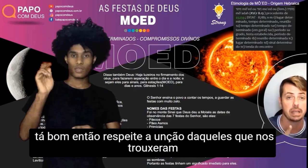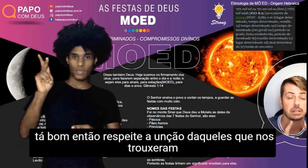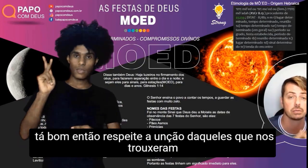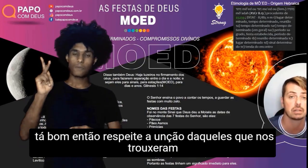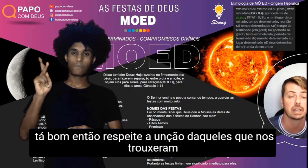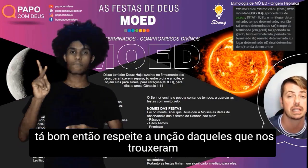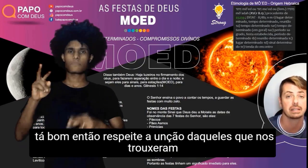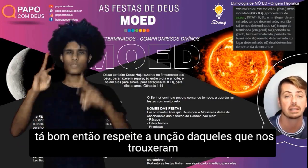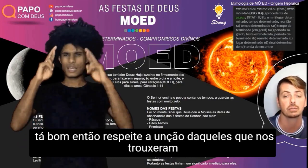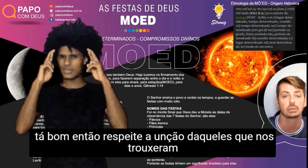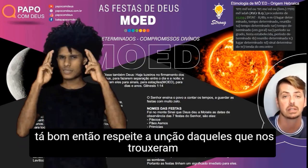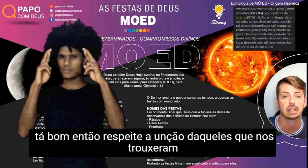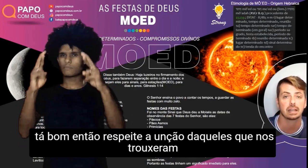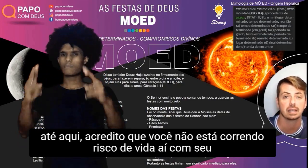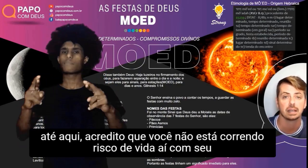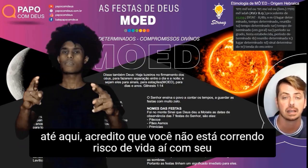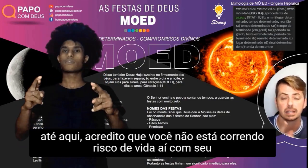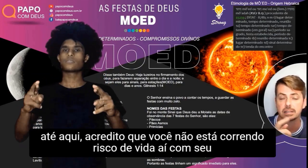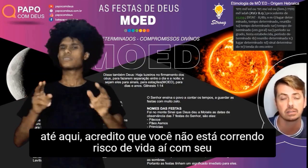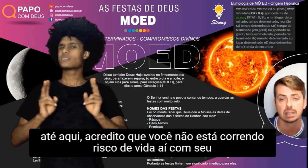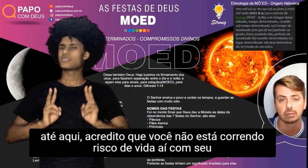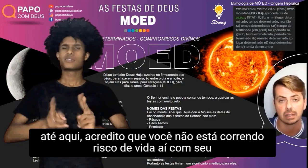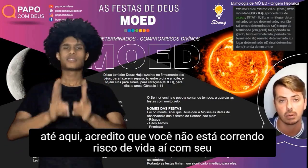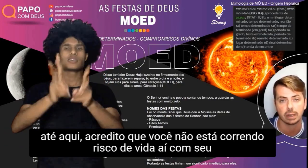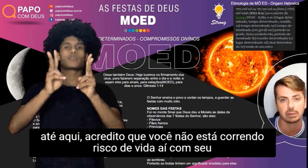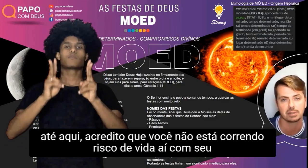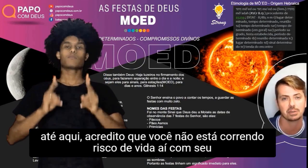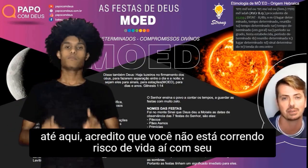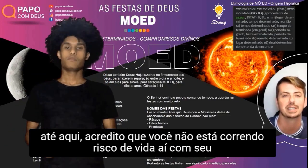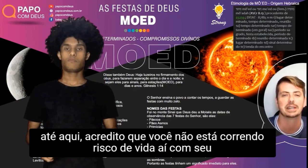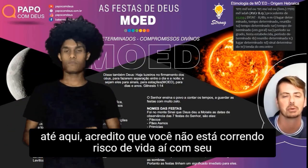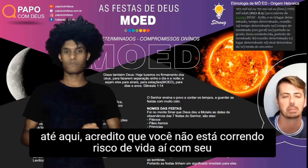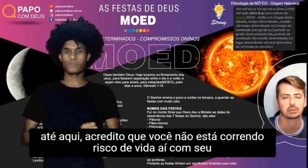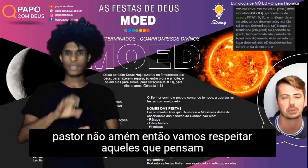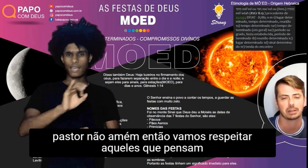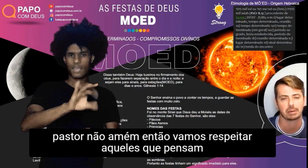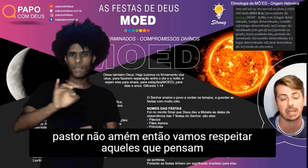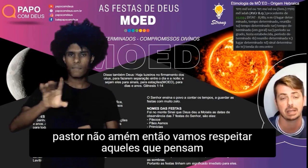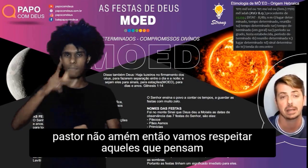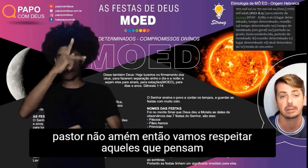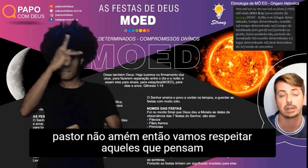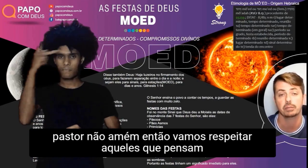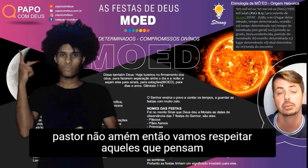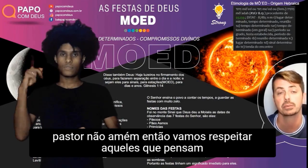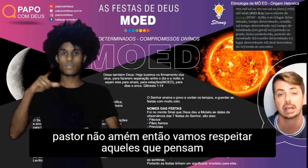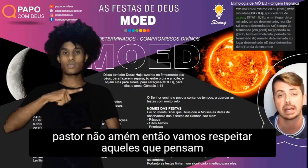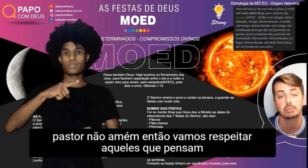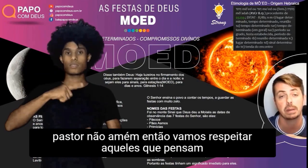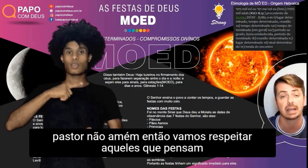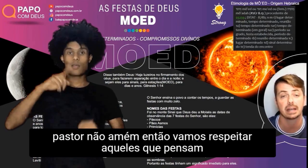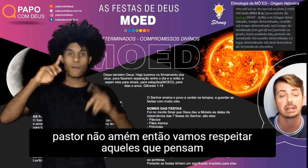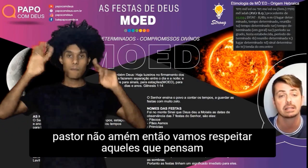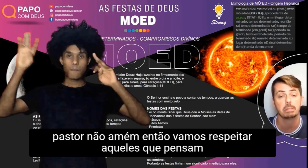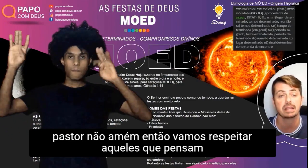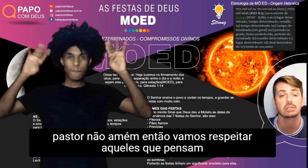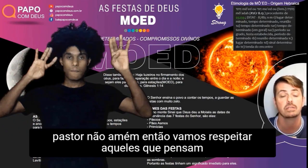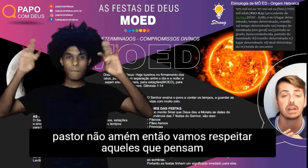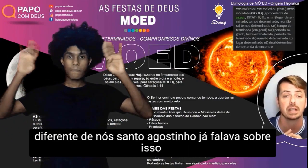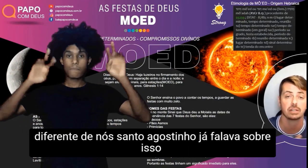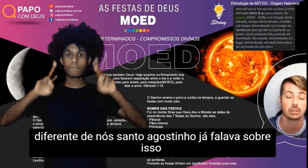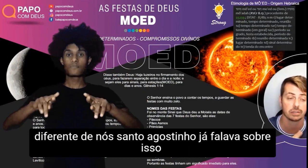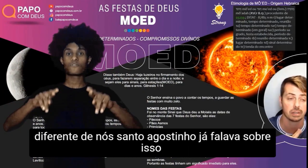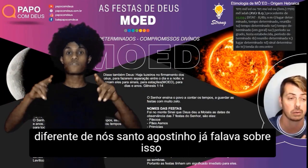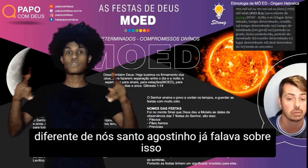Então respeite a unção daqueles que nos trouxeram até aqui. Acredito que você não está correndo risco de vida aí com o seu pastor não, amém? Então vamos respeitar aqueles que